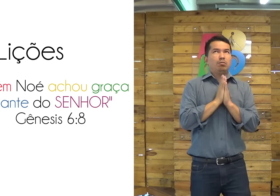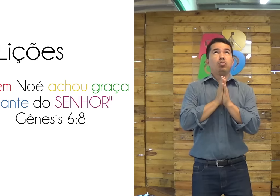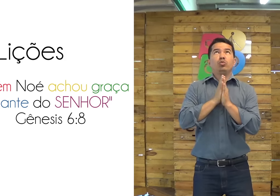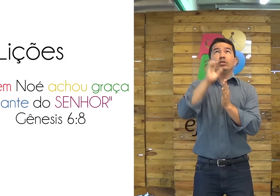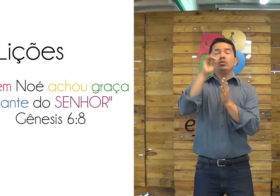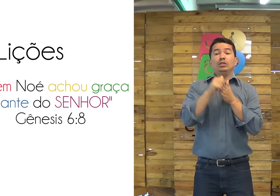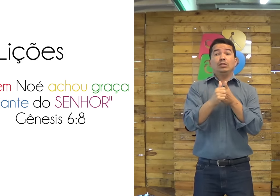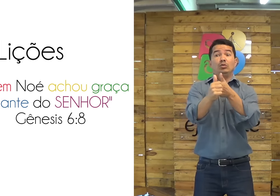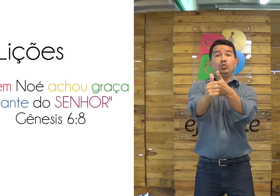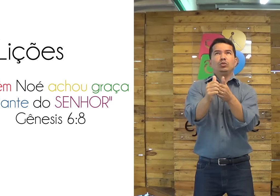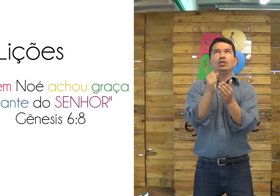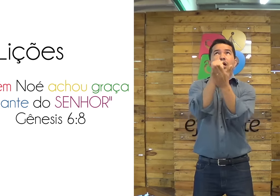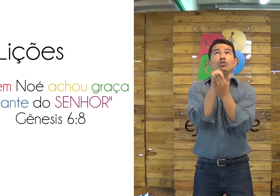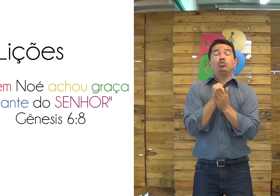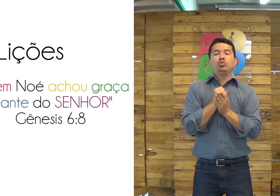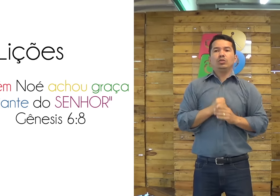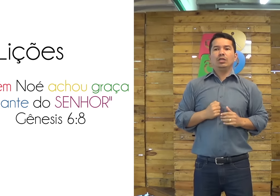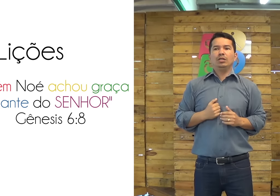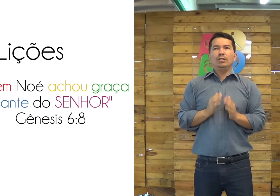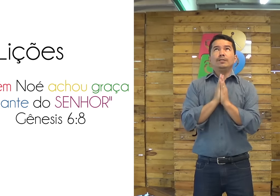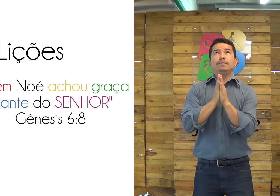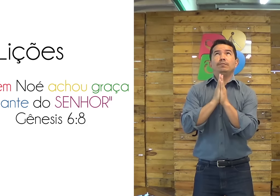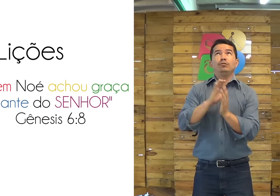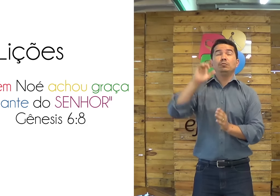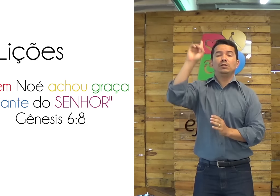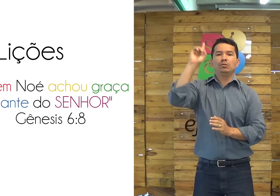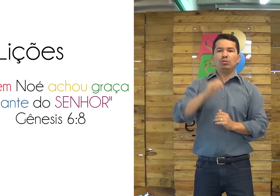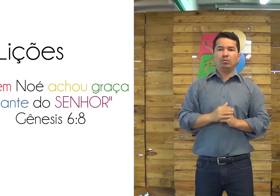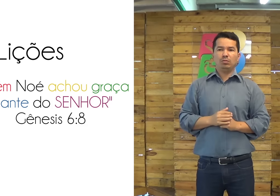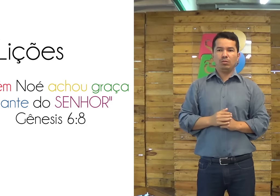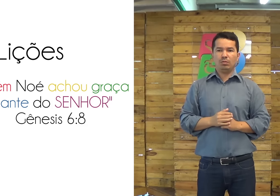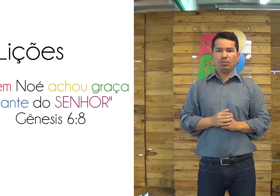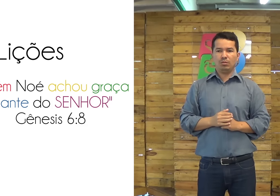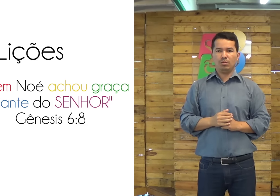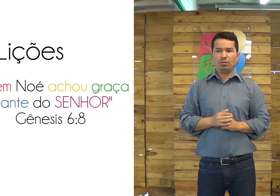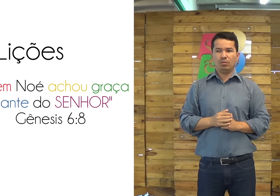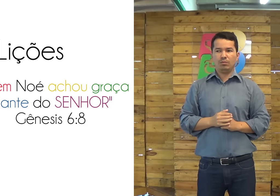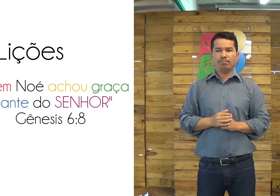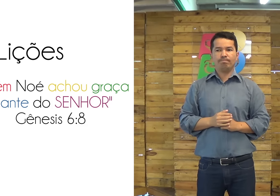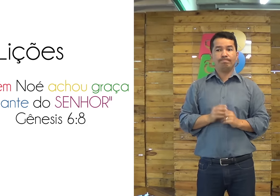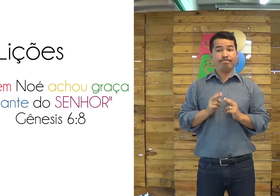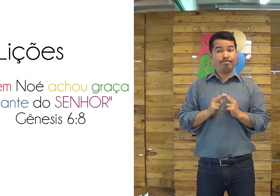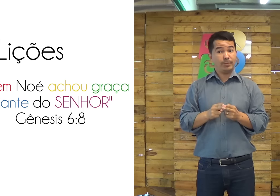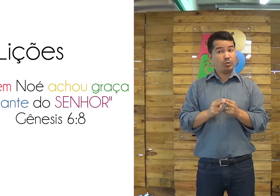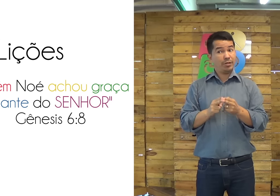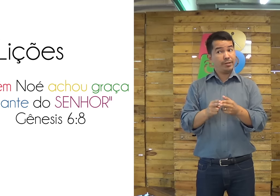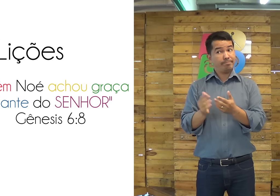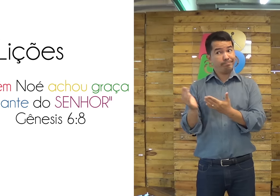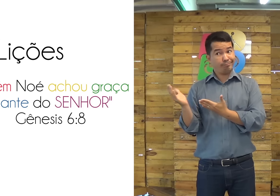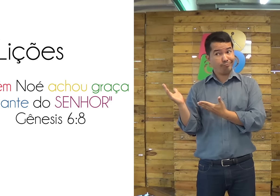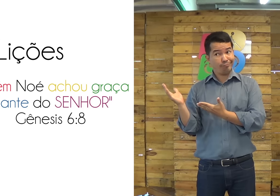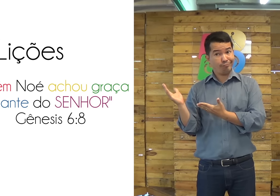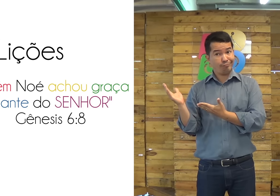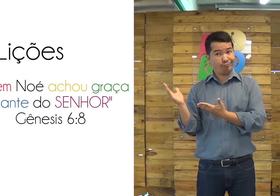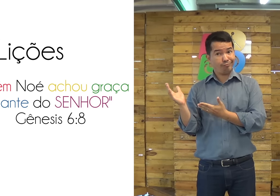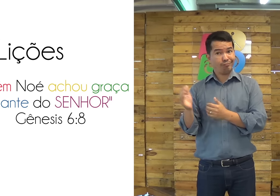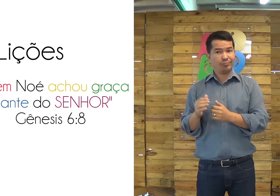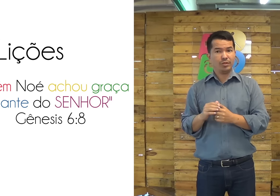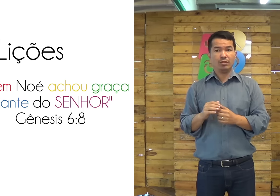favor hoje nesse dia conduz a minha vida me ajuda por favor tá Deus no é era